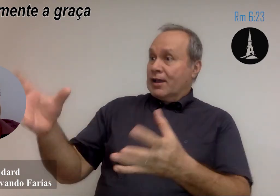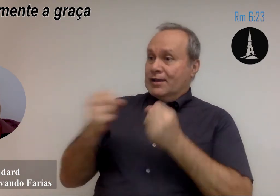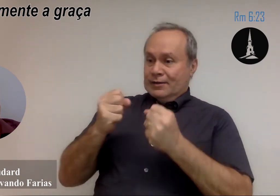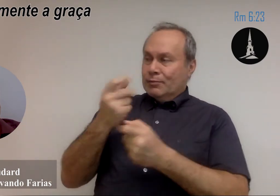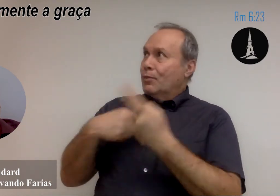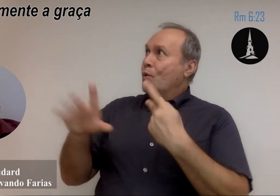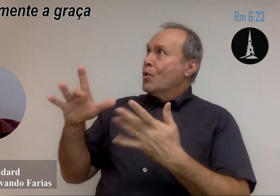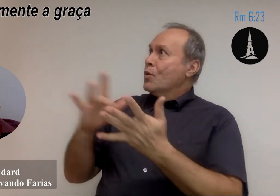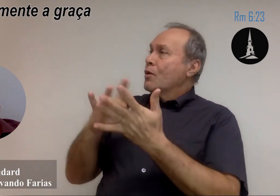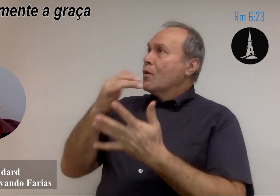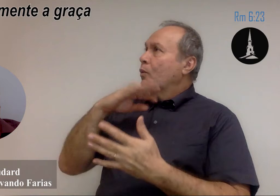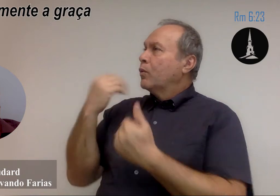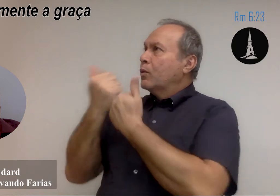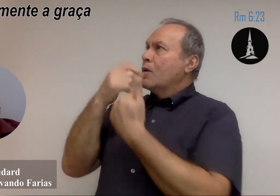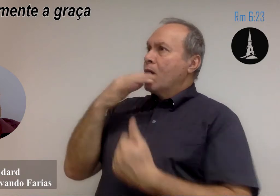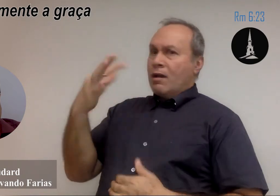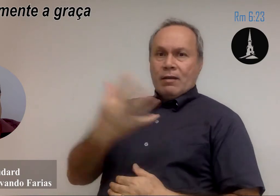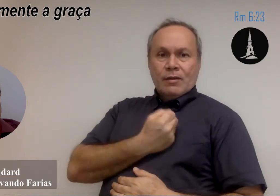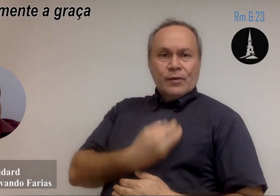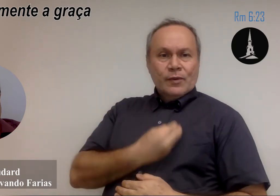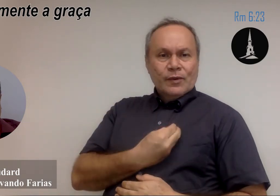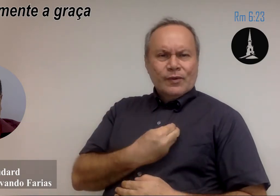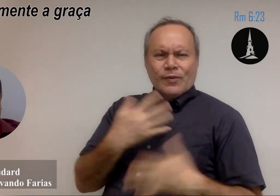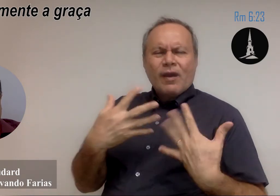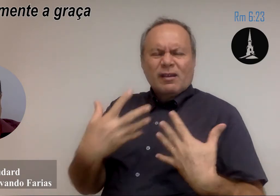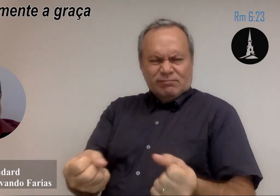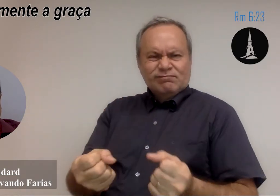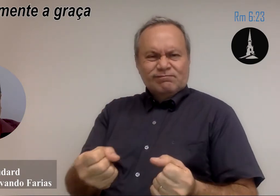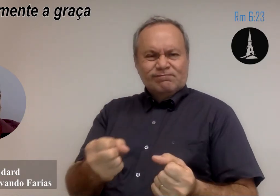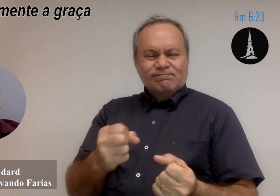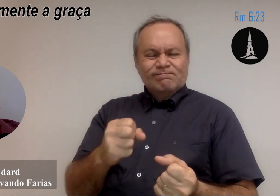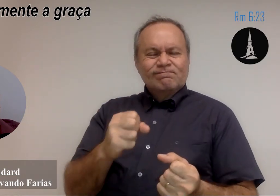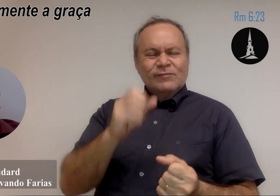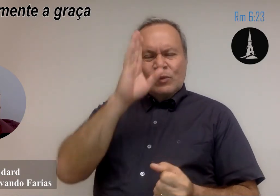presente da salvação, que nos é dado tão